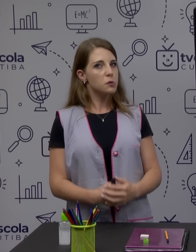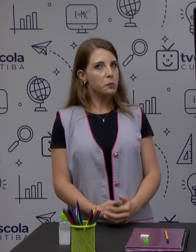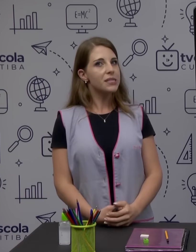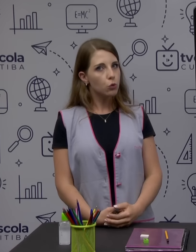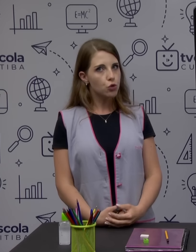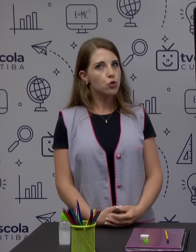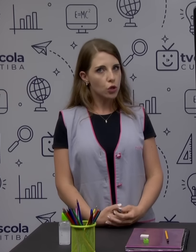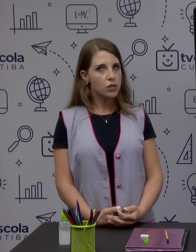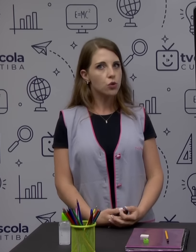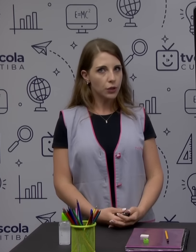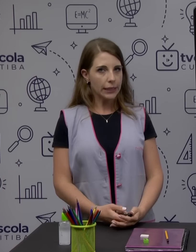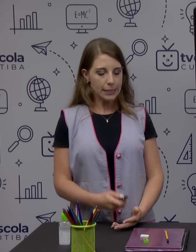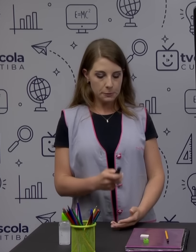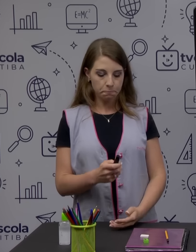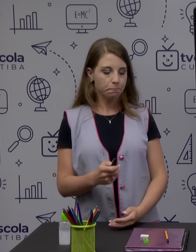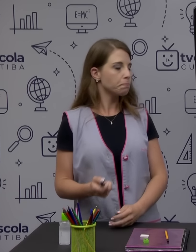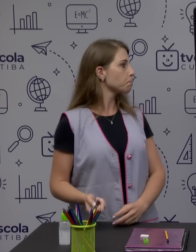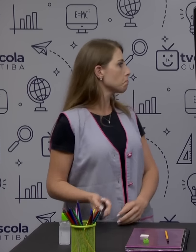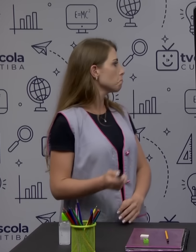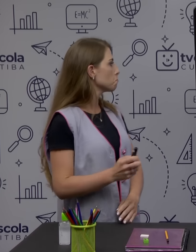para a saúde das nossas orelhas.